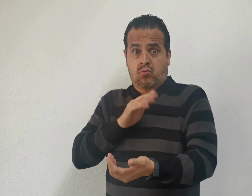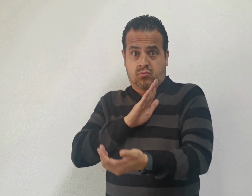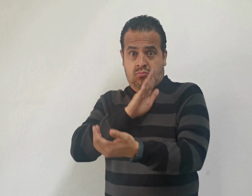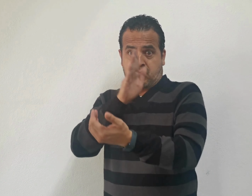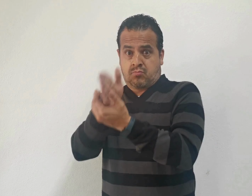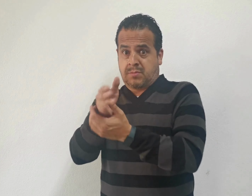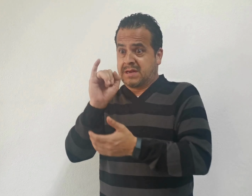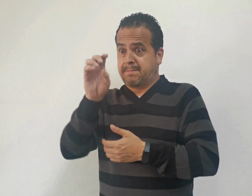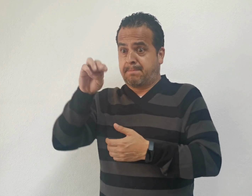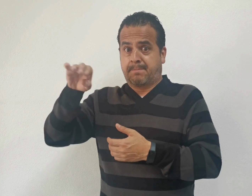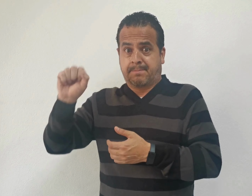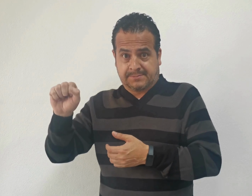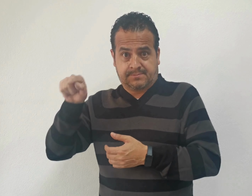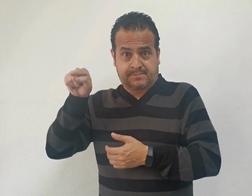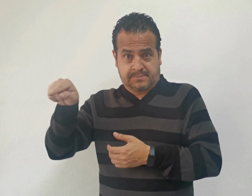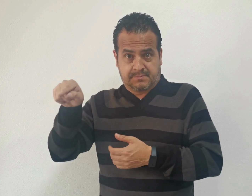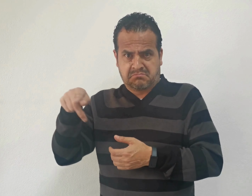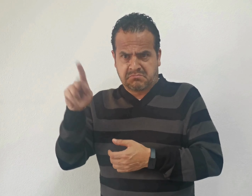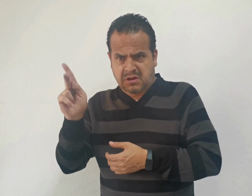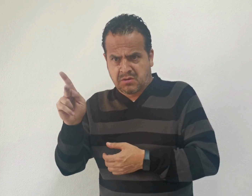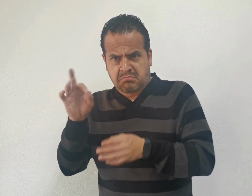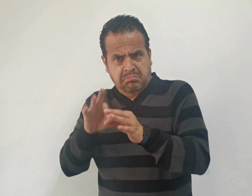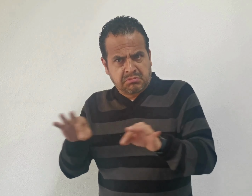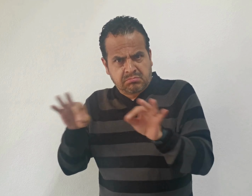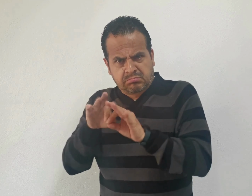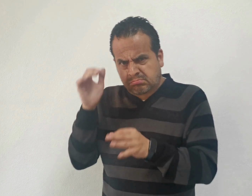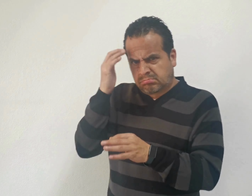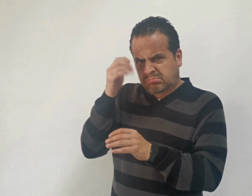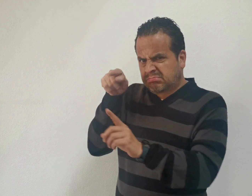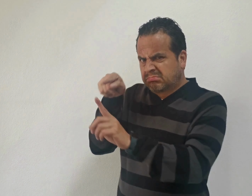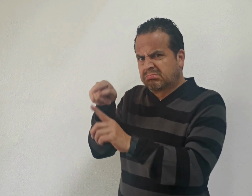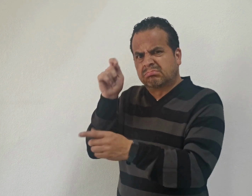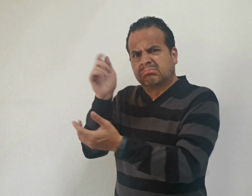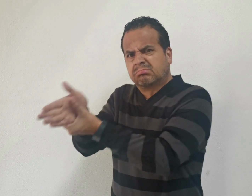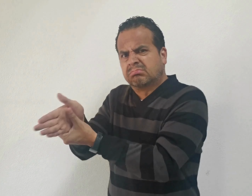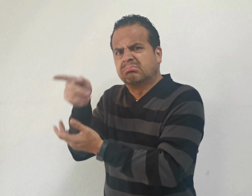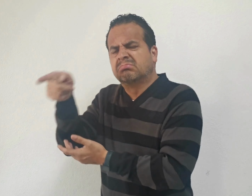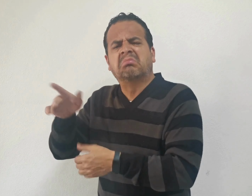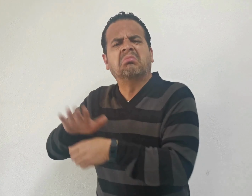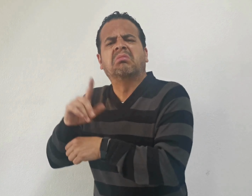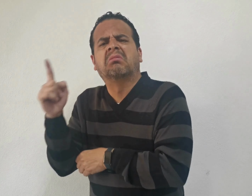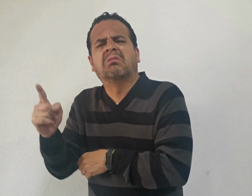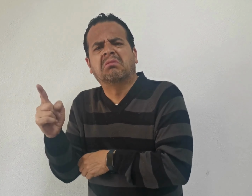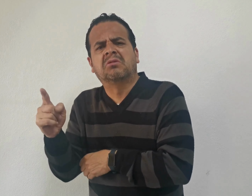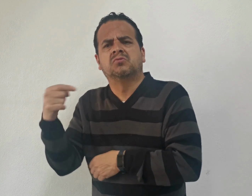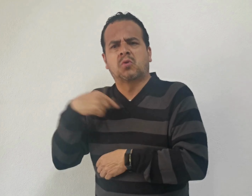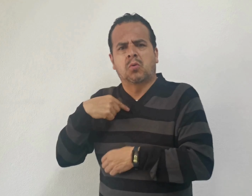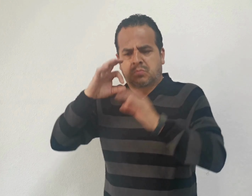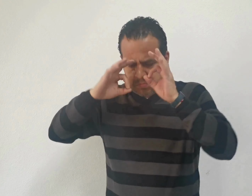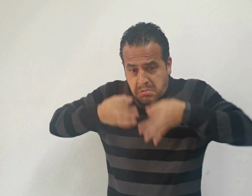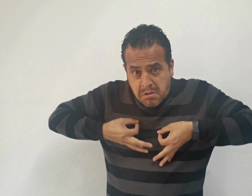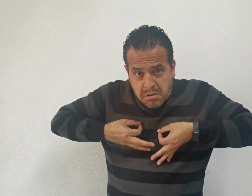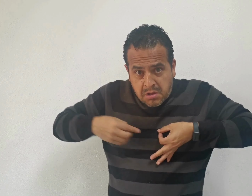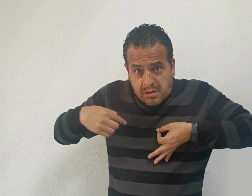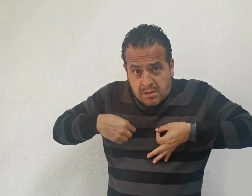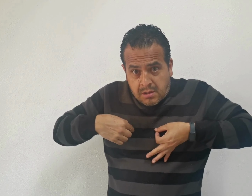O meterme al gimnasio y hacer 3 horas y bueno qué realmente Por qué quiero ir al gimnasio no y y con eso puedo ser un poco